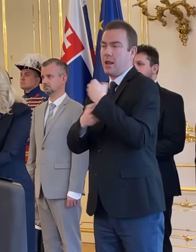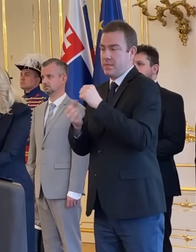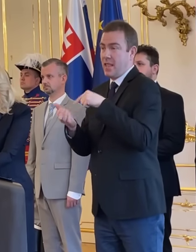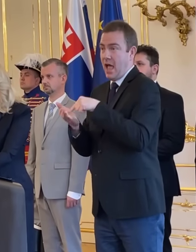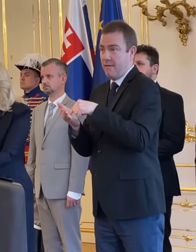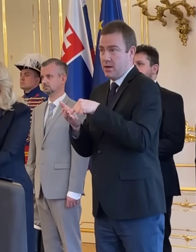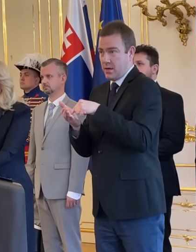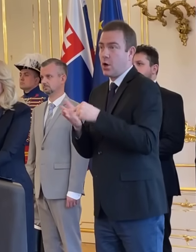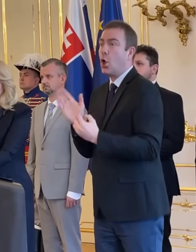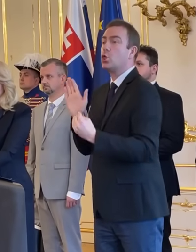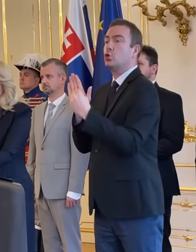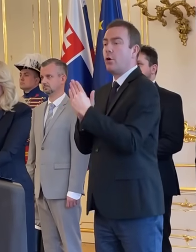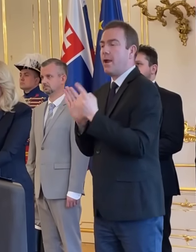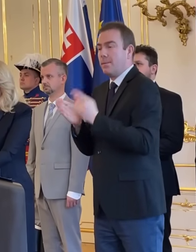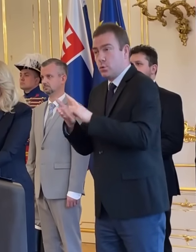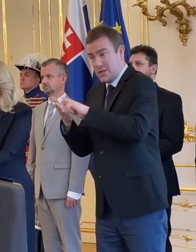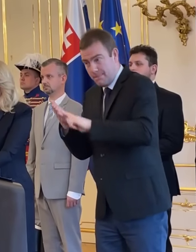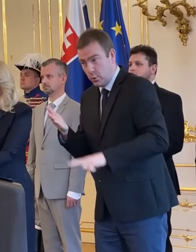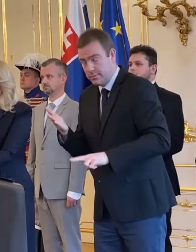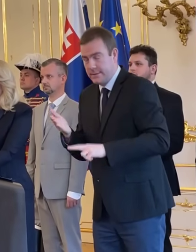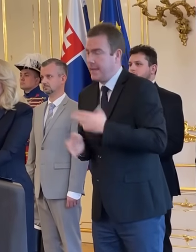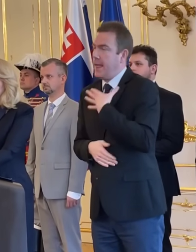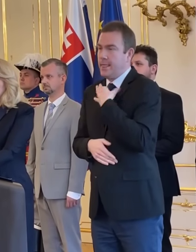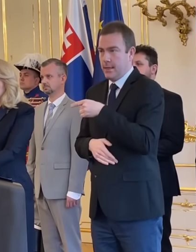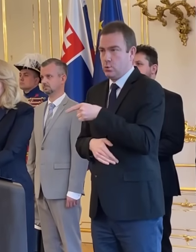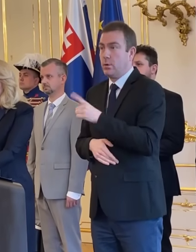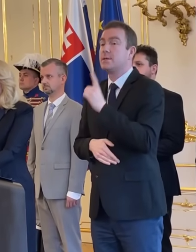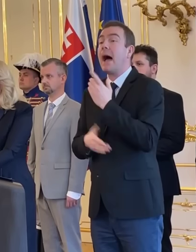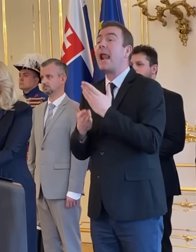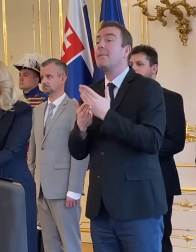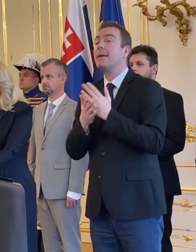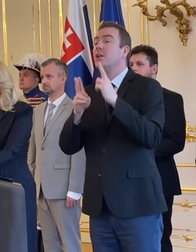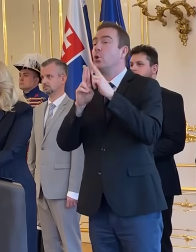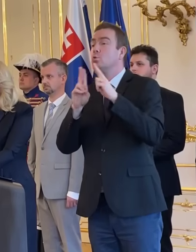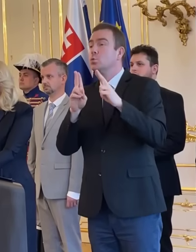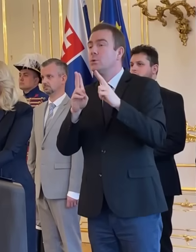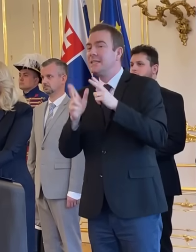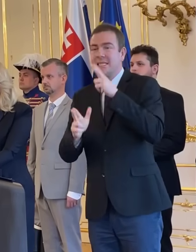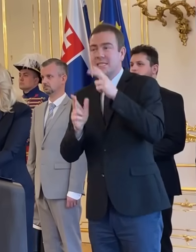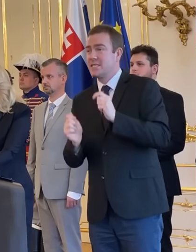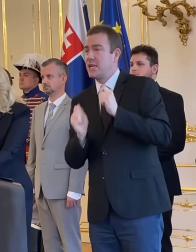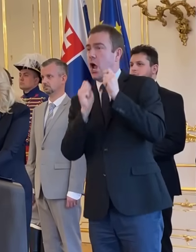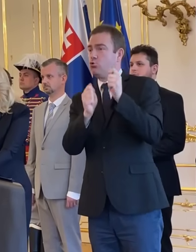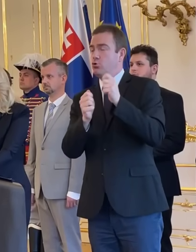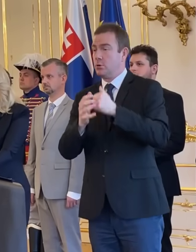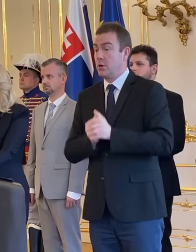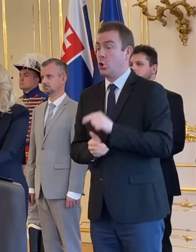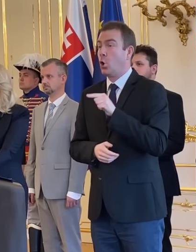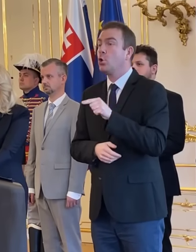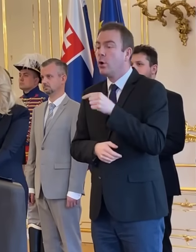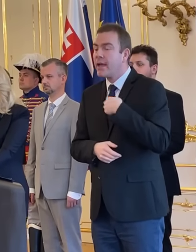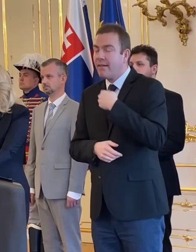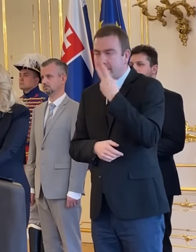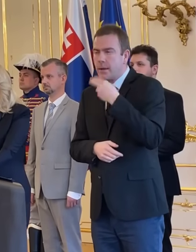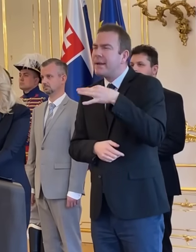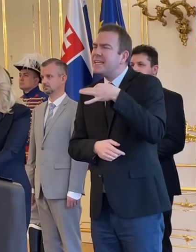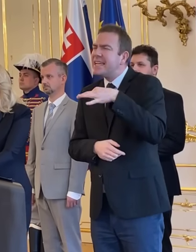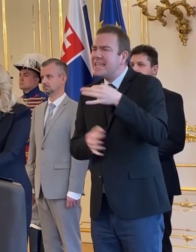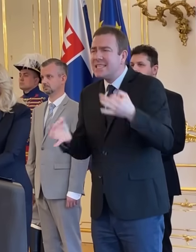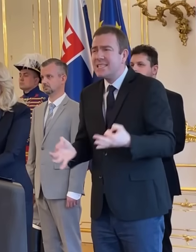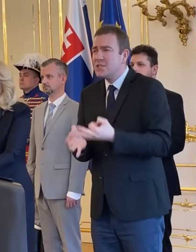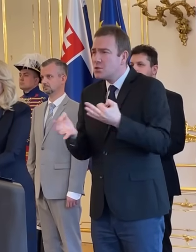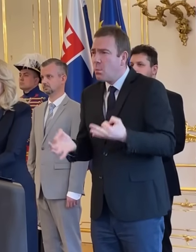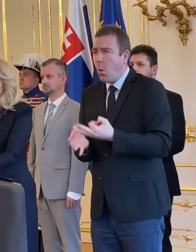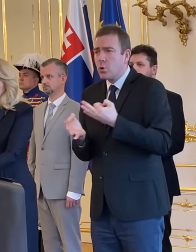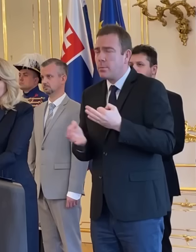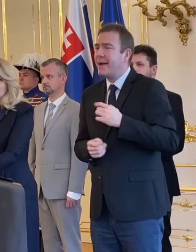a preto ju na súde namietam. Je to však jediný spôsob, ako umožniť, aby sa nespustili